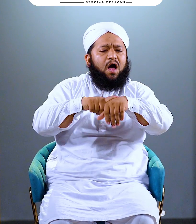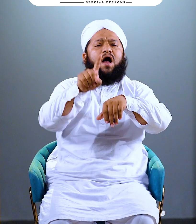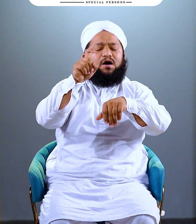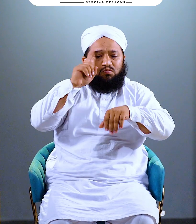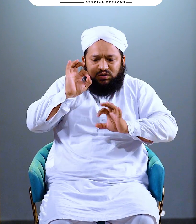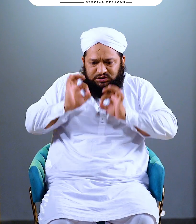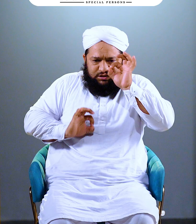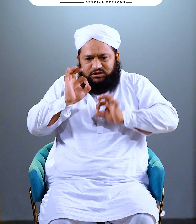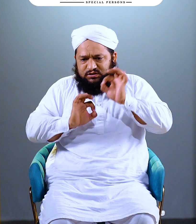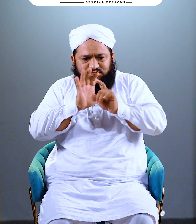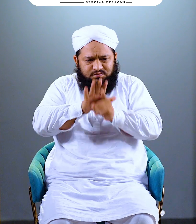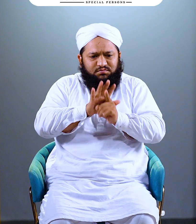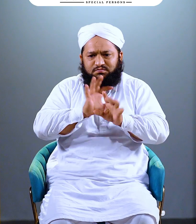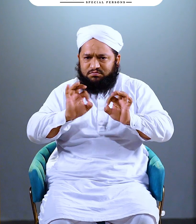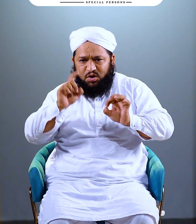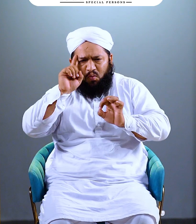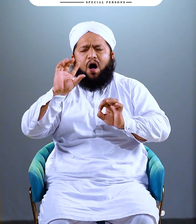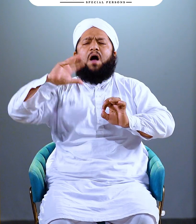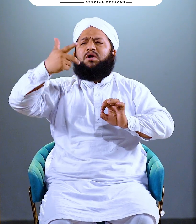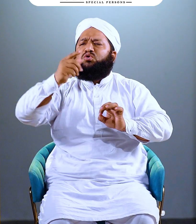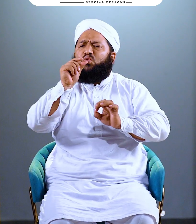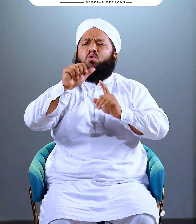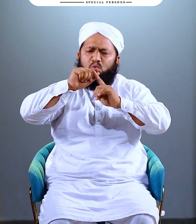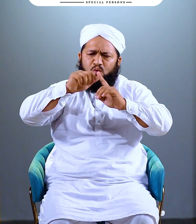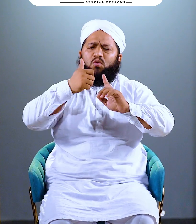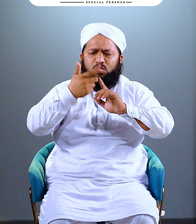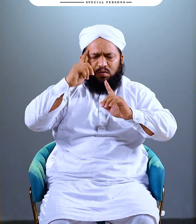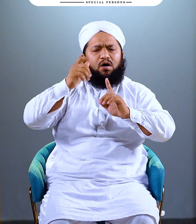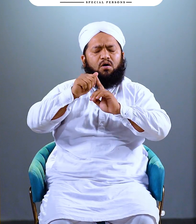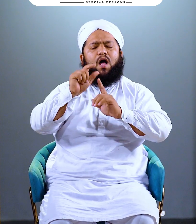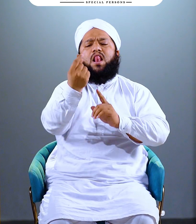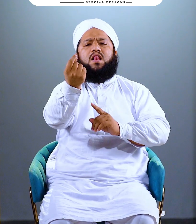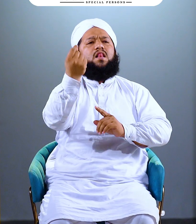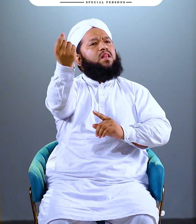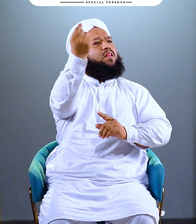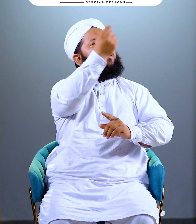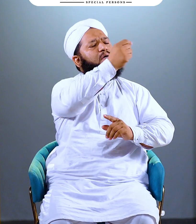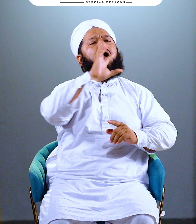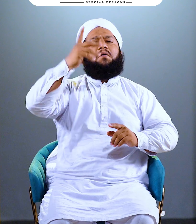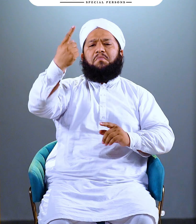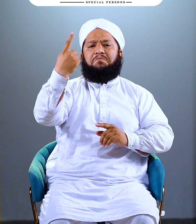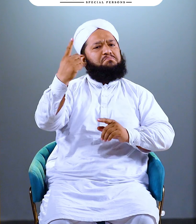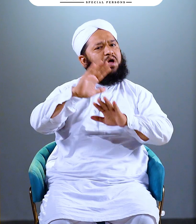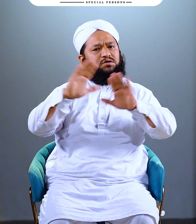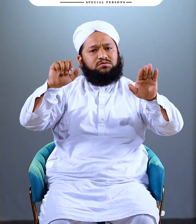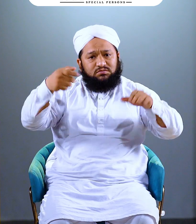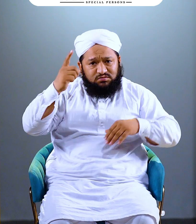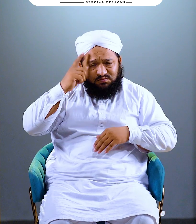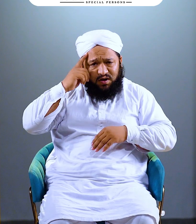کے حوالے سے بھی احتیاط کی جاتی ہے۔ ہاں، کبھی ہو بھی جاتا ہے، بٹ اٹس ریئرسٹ آف ریئر، یہ بہت شاذ و نادر ہے۔